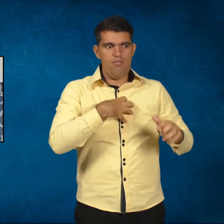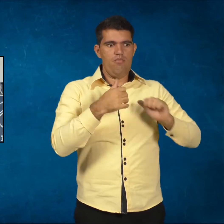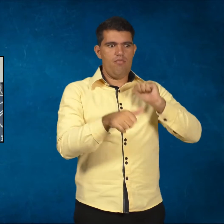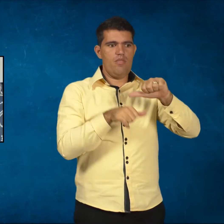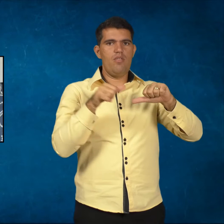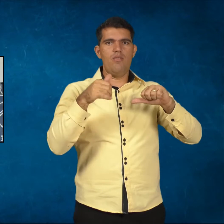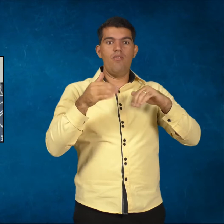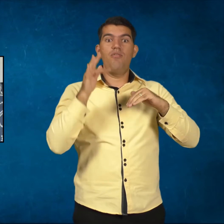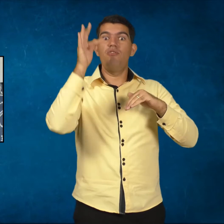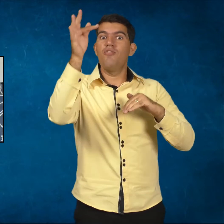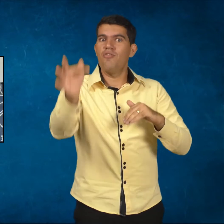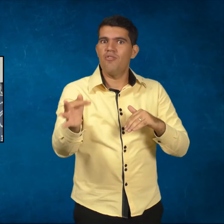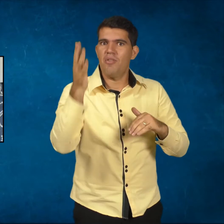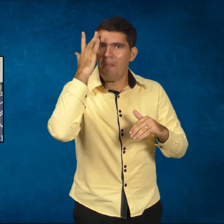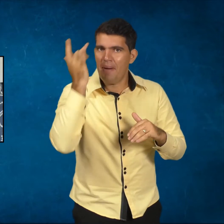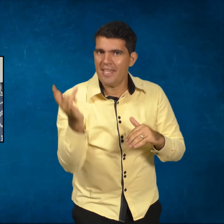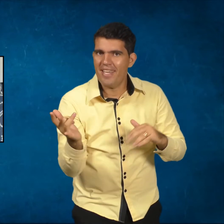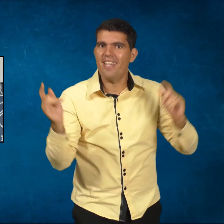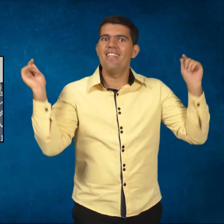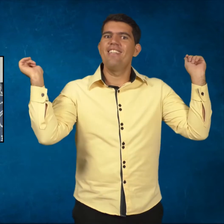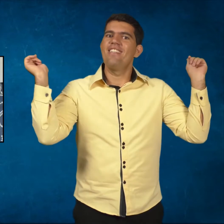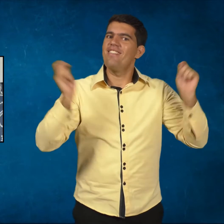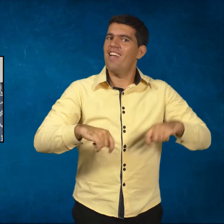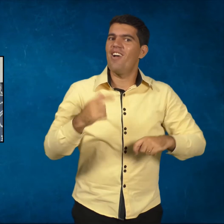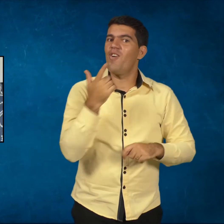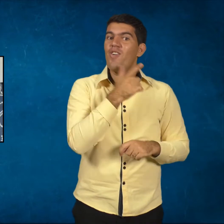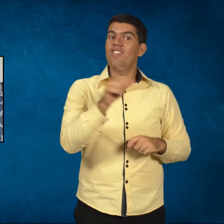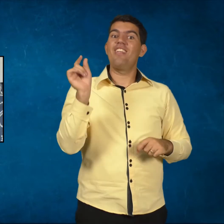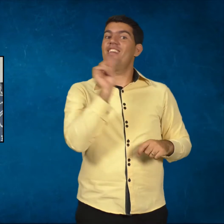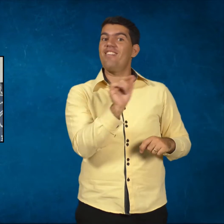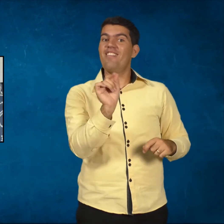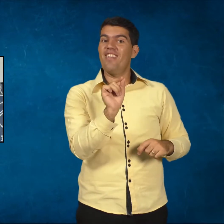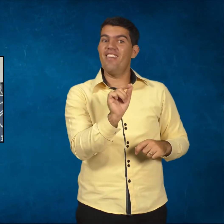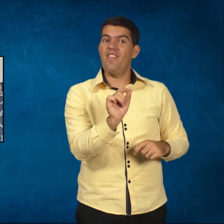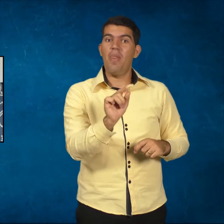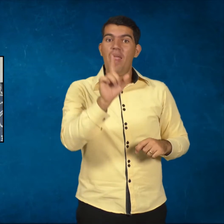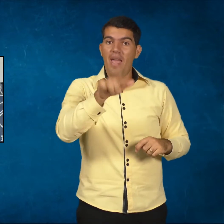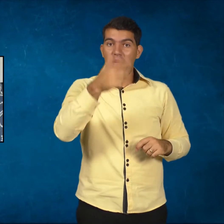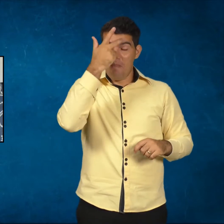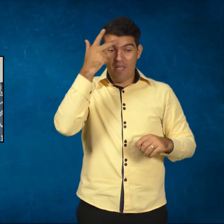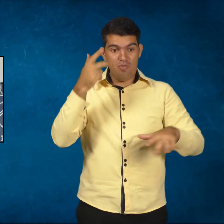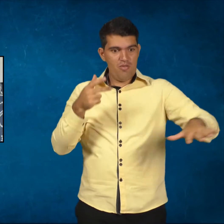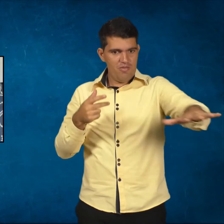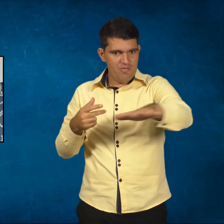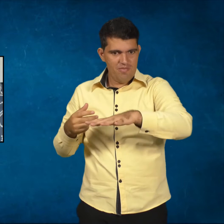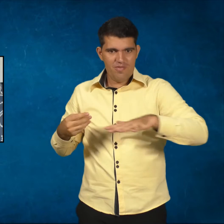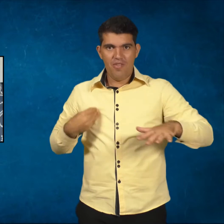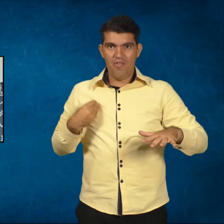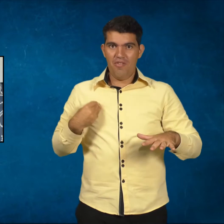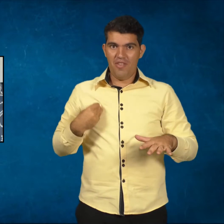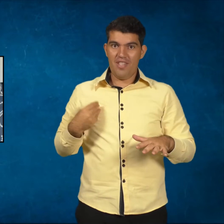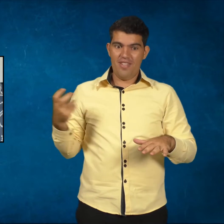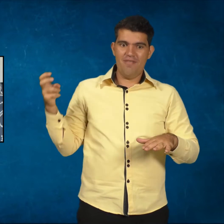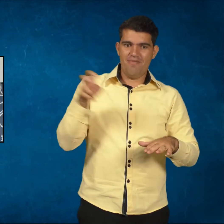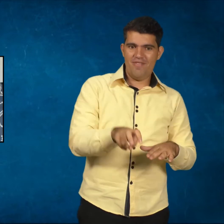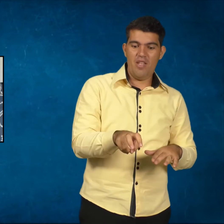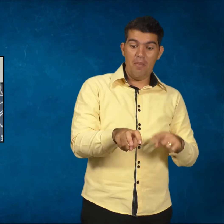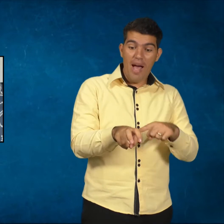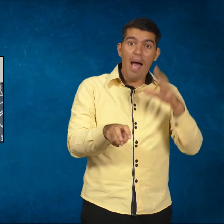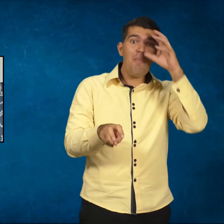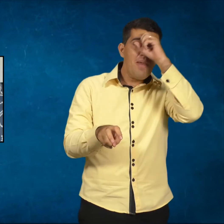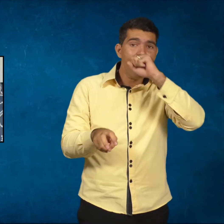amanhã, certamente os novos que estarão lá terão, além da oportunidade de estar lá fisicamente, a